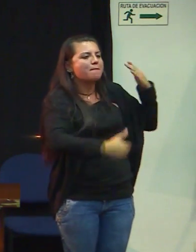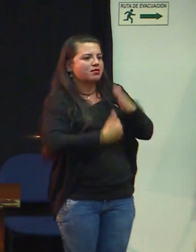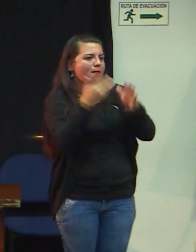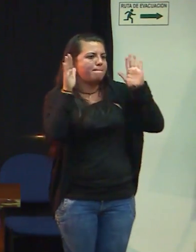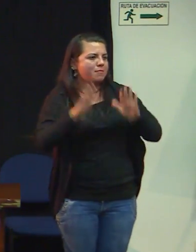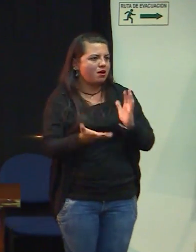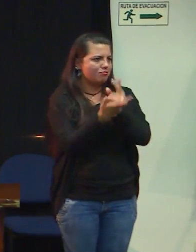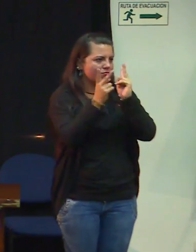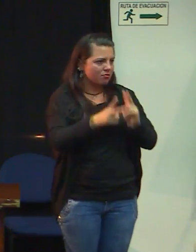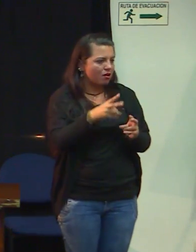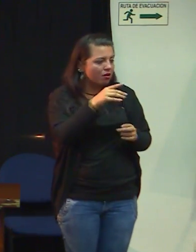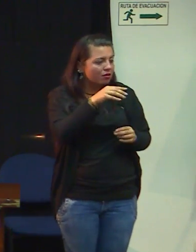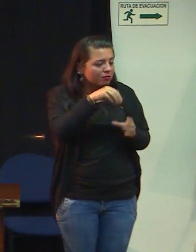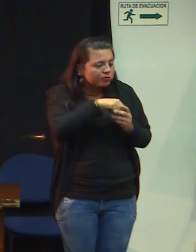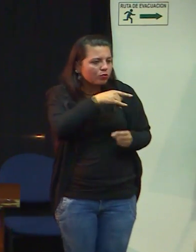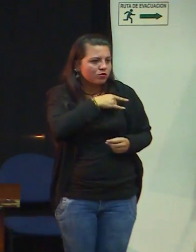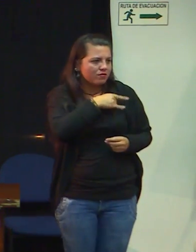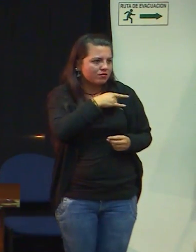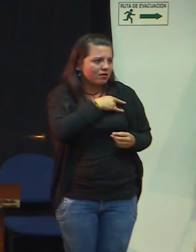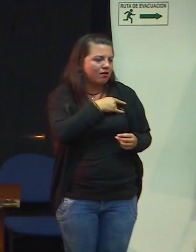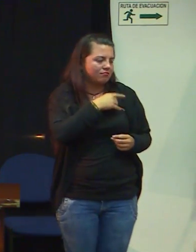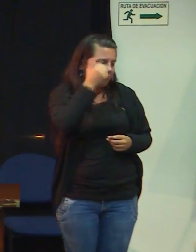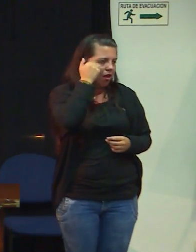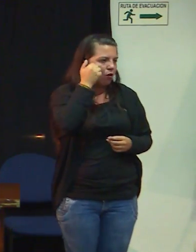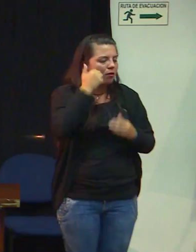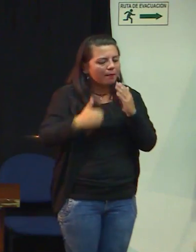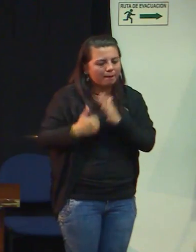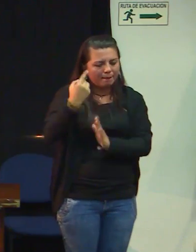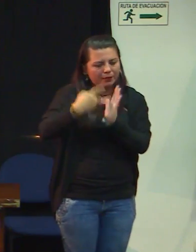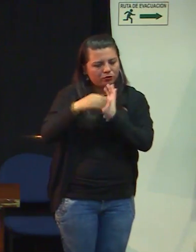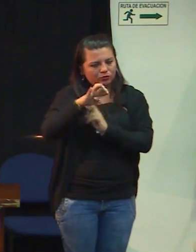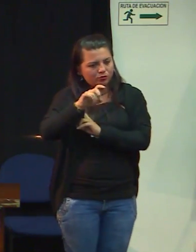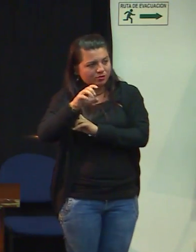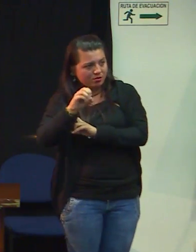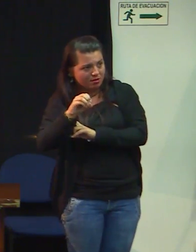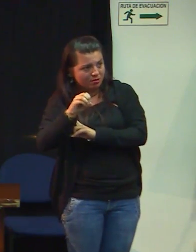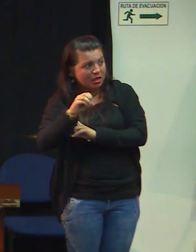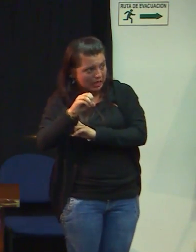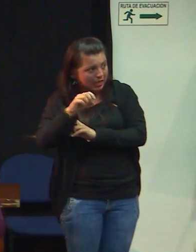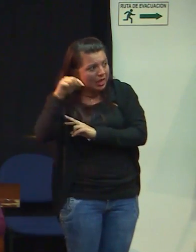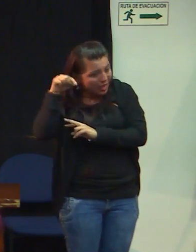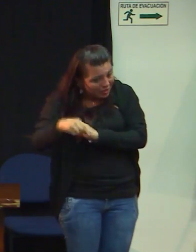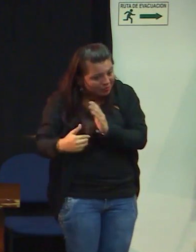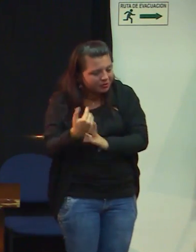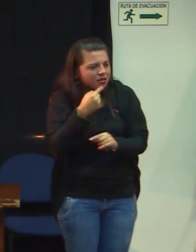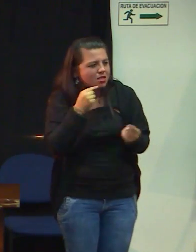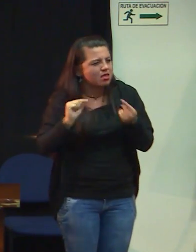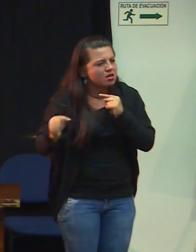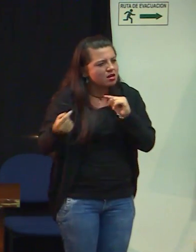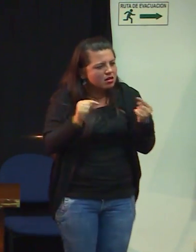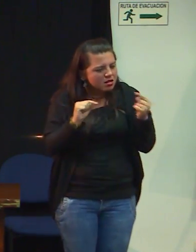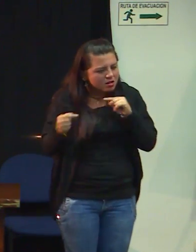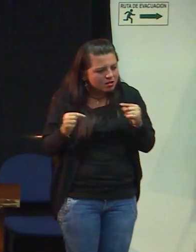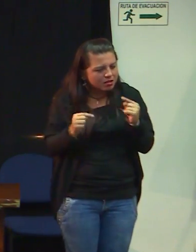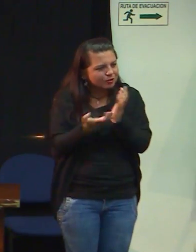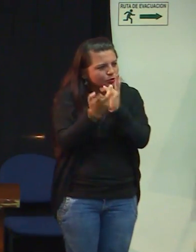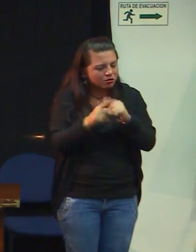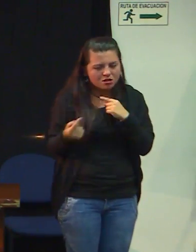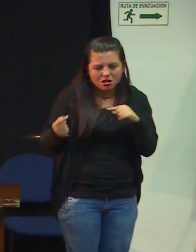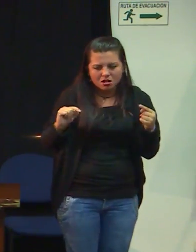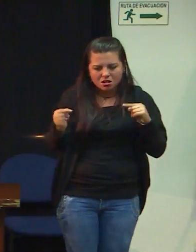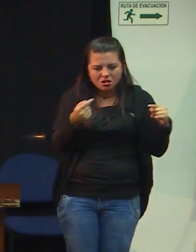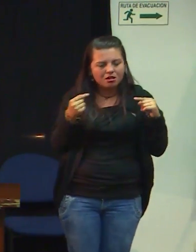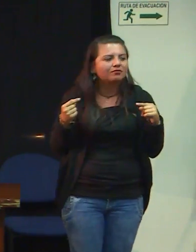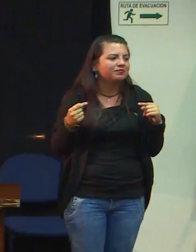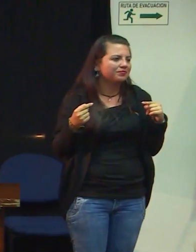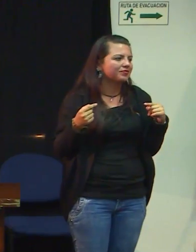Universidad Pedagógica Nacional en los 60. Desde allí, desde ese foco de discusiones estudiantil, que en ese